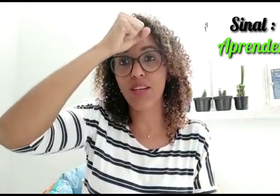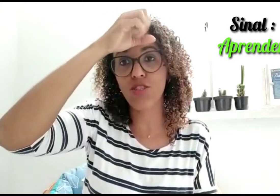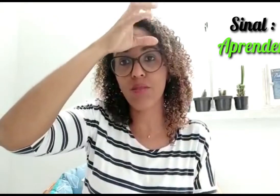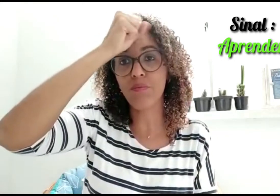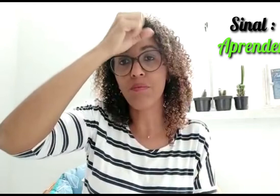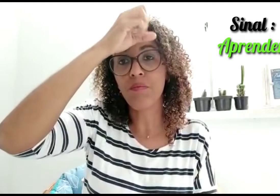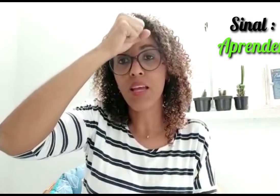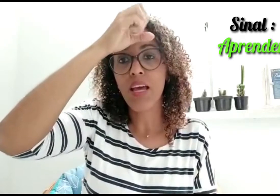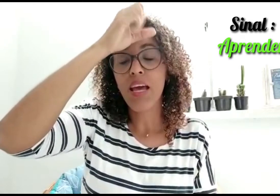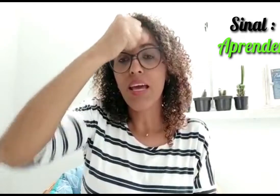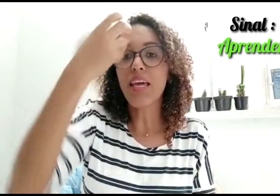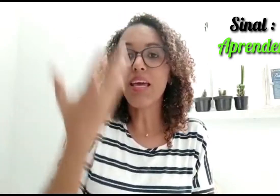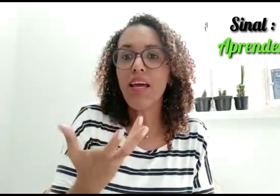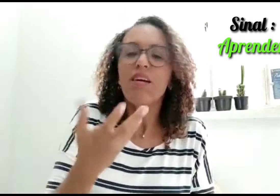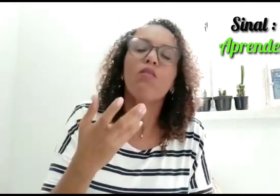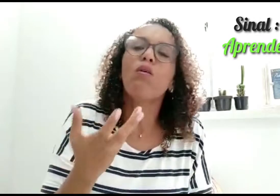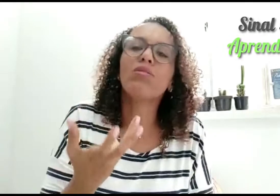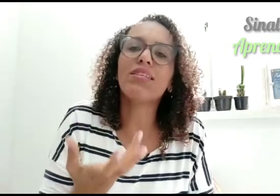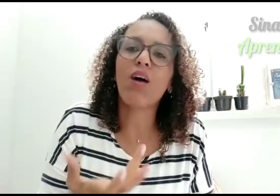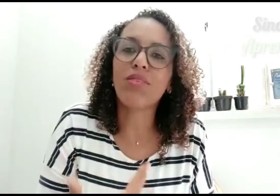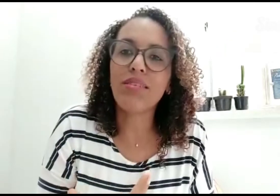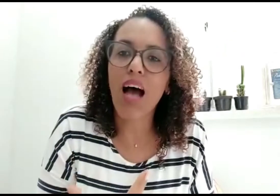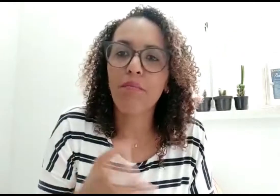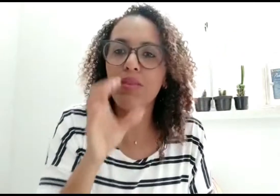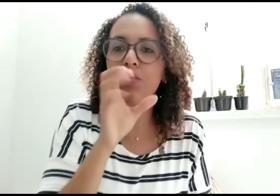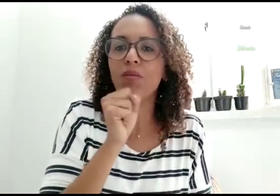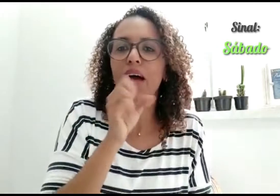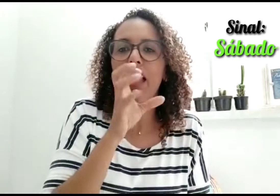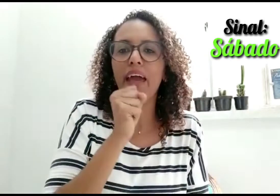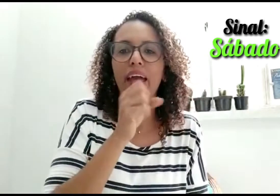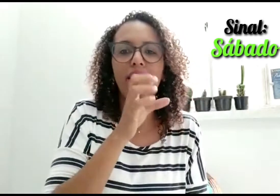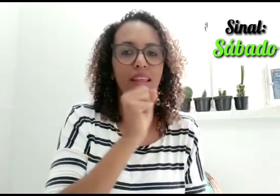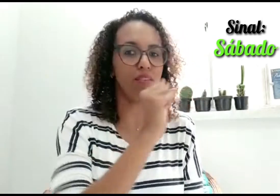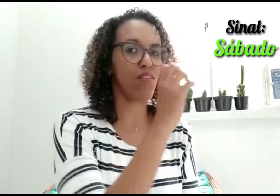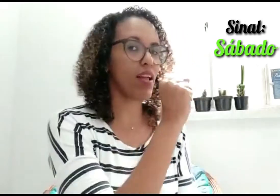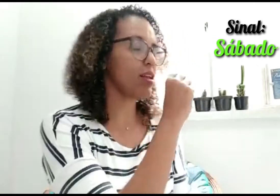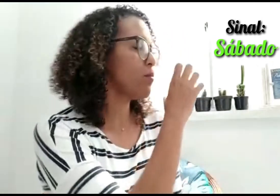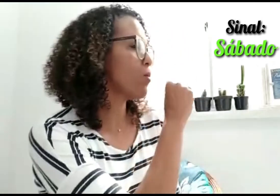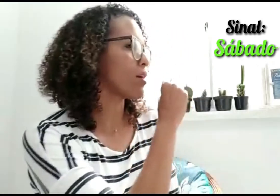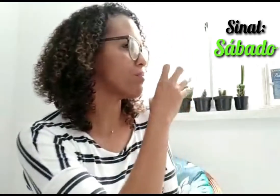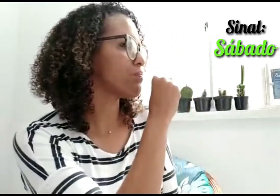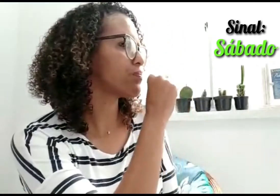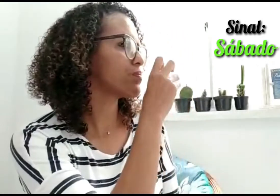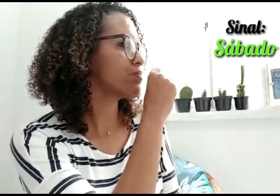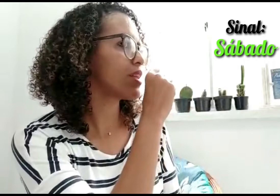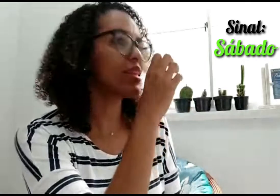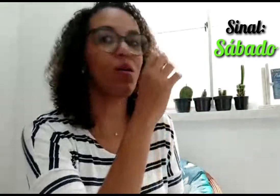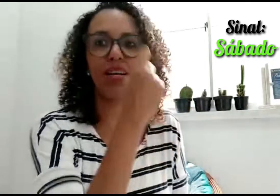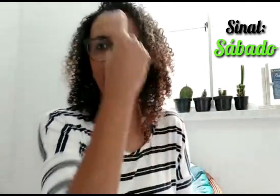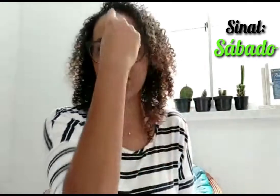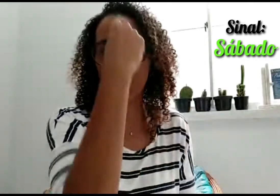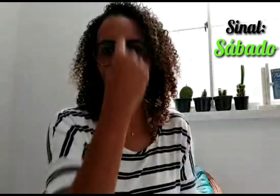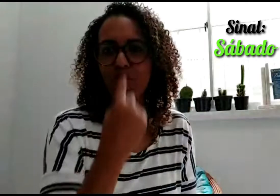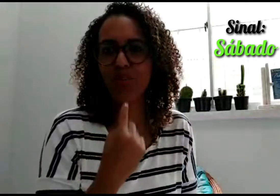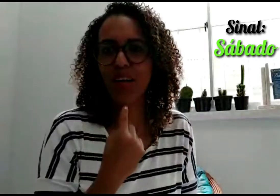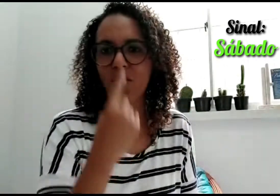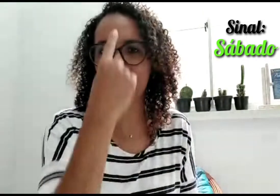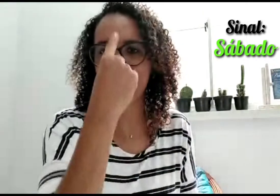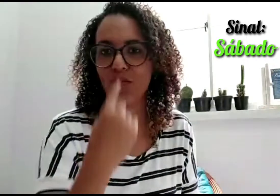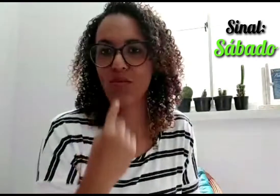testa e o sinal de sábado é em frente à boca. Então, esses são os pontos de articulação do